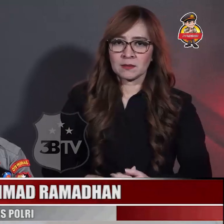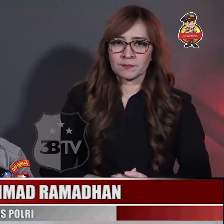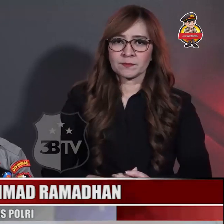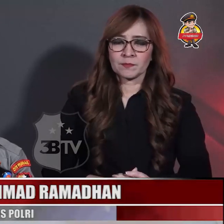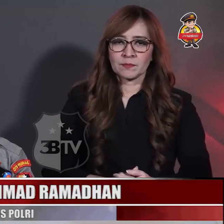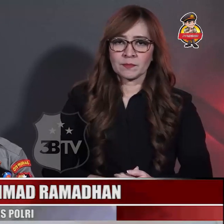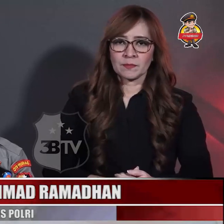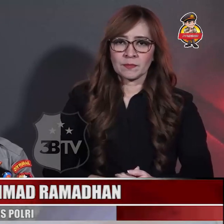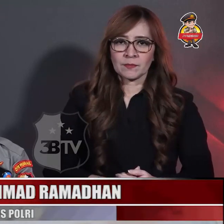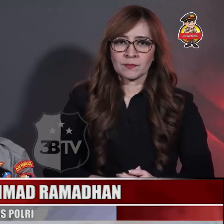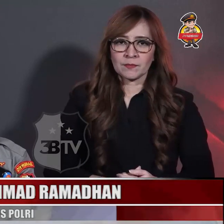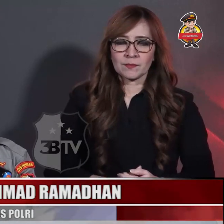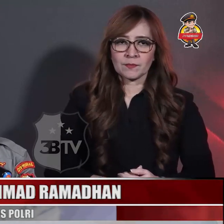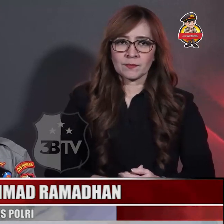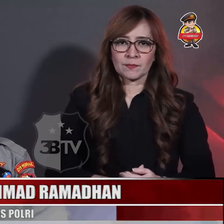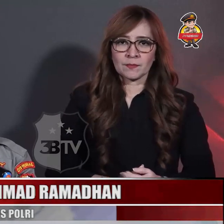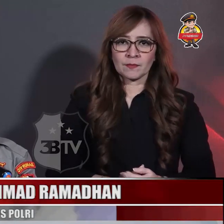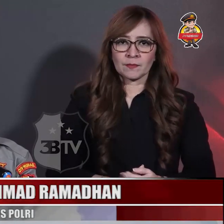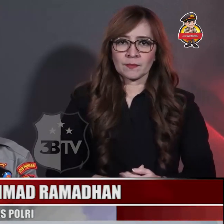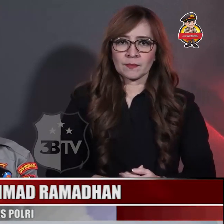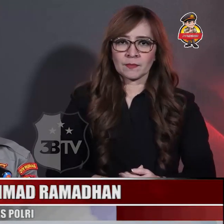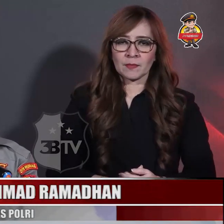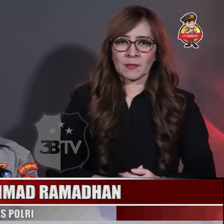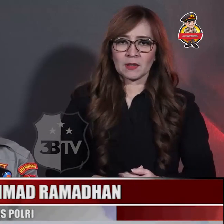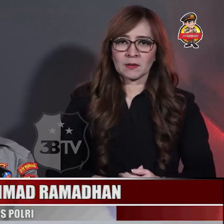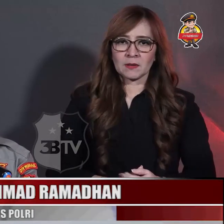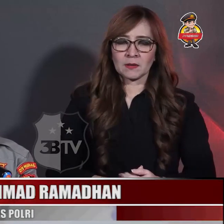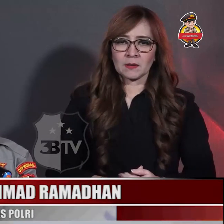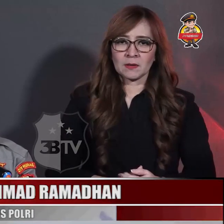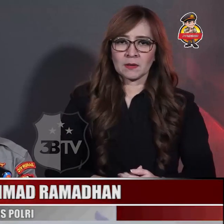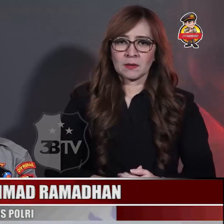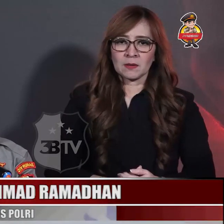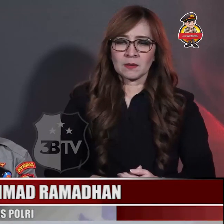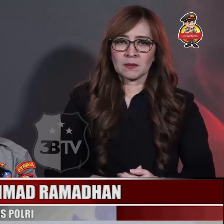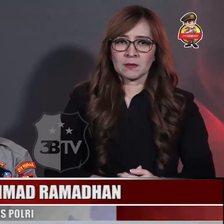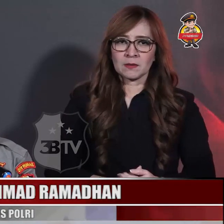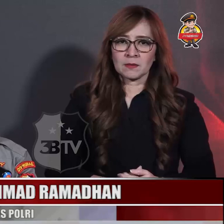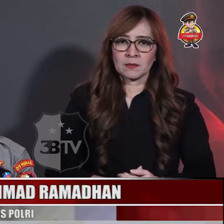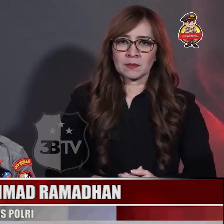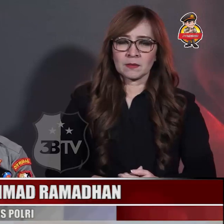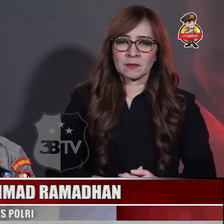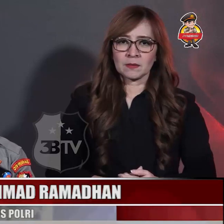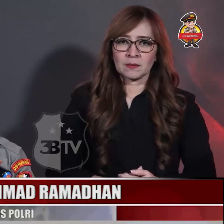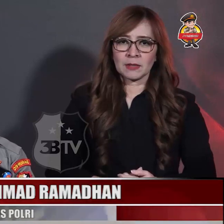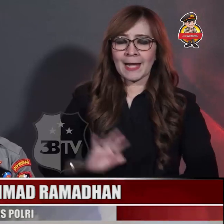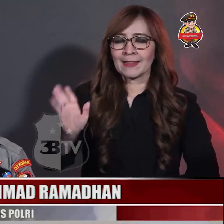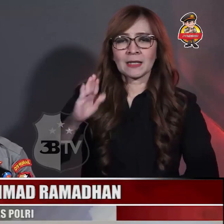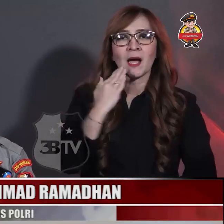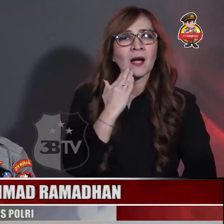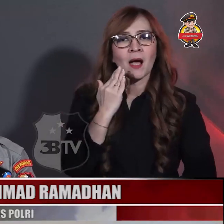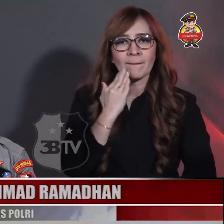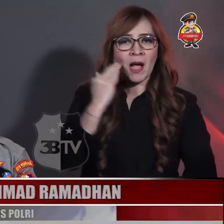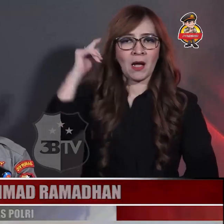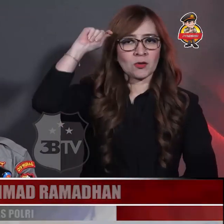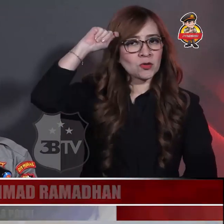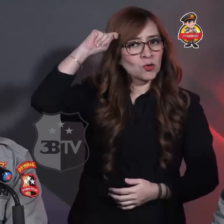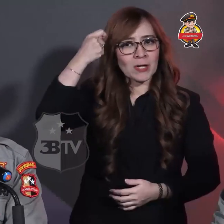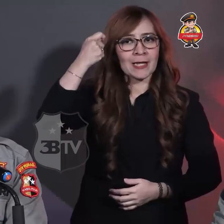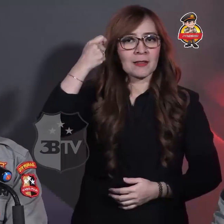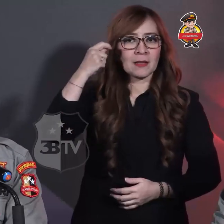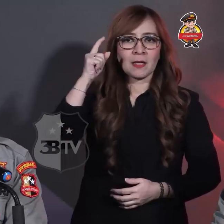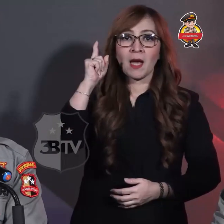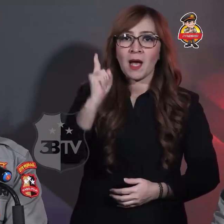tentu ada ya, tidak semudah membalikkan tangan. Ada